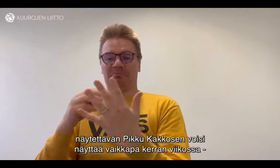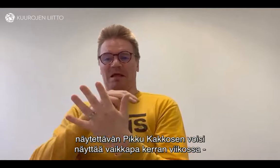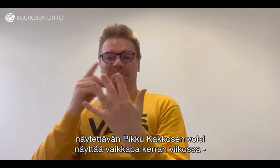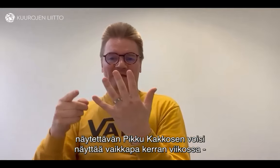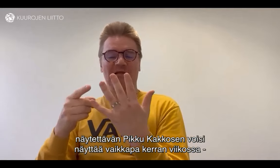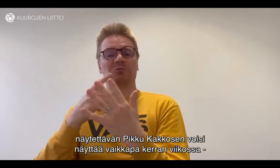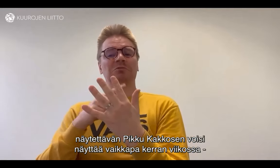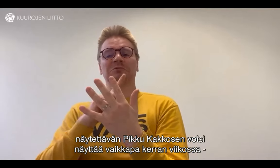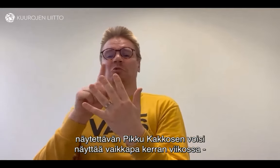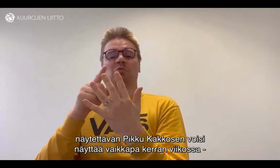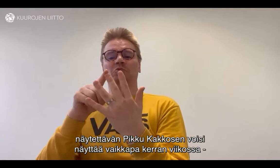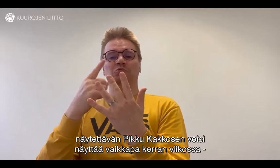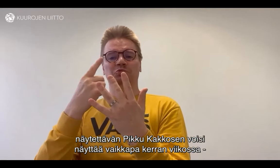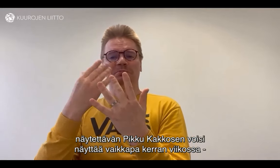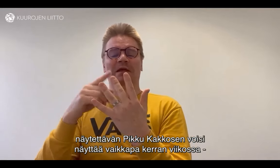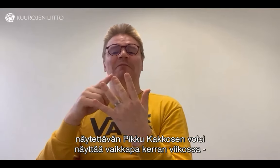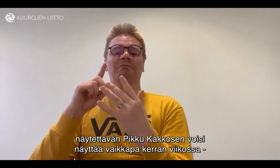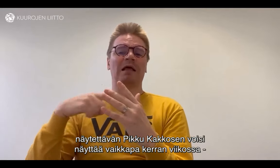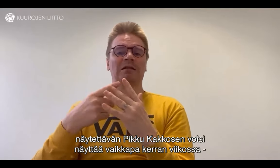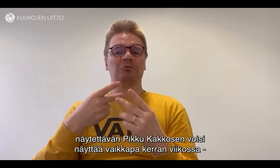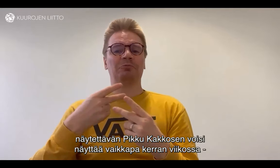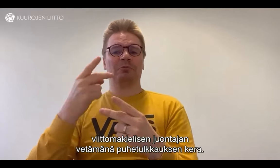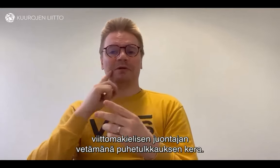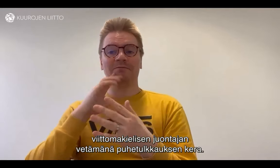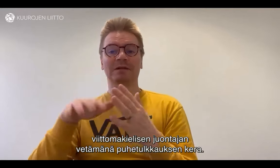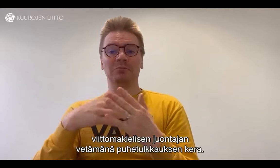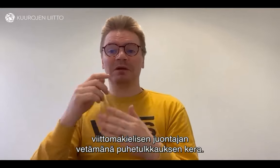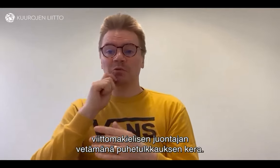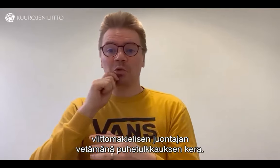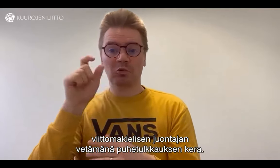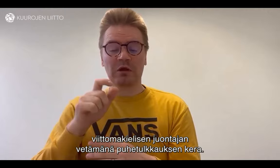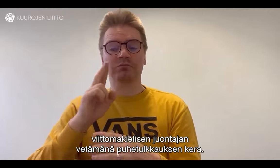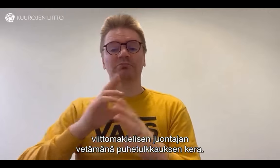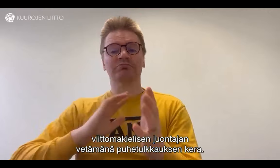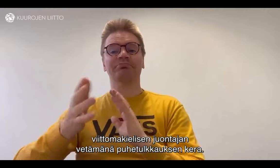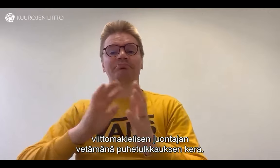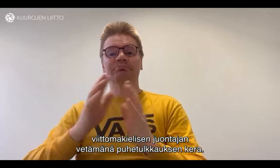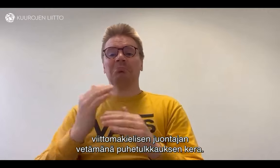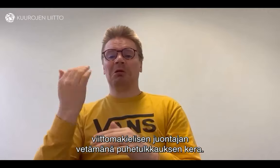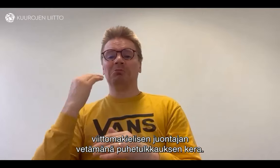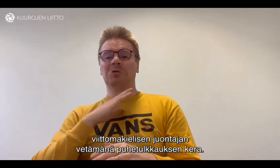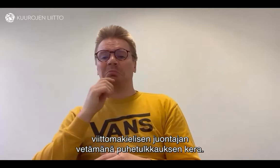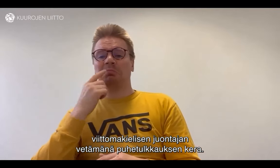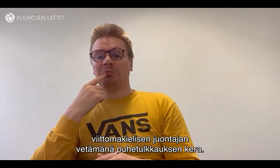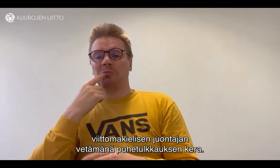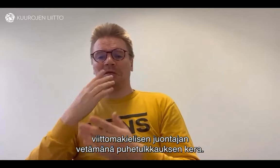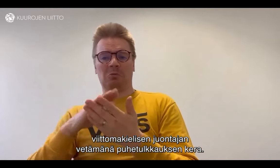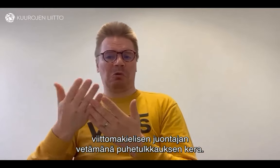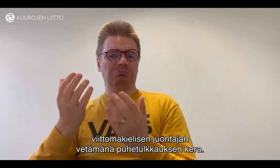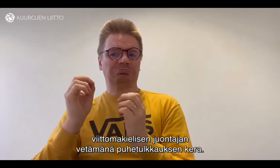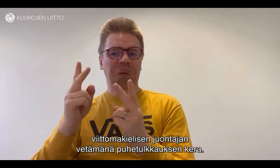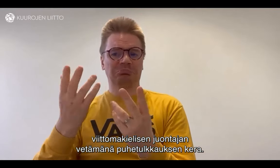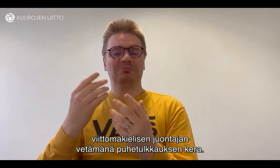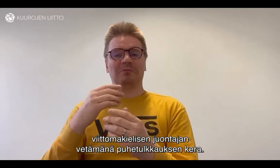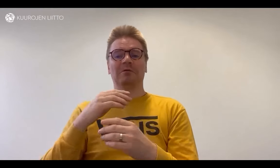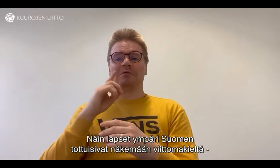esimerkiksi maanantaista perjantaihin näytettävän pikkukakkoseen voisi näyttää vaikkapa kerran viikossa viittomakielisen juontajan vetämänä